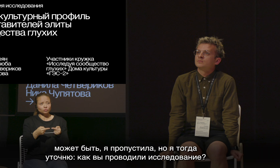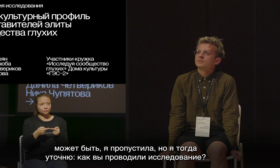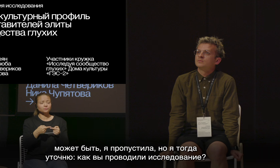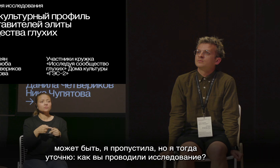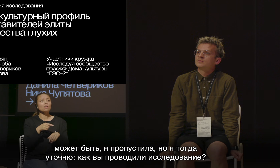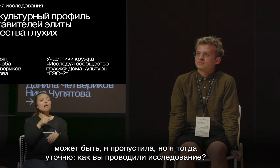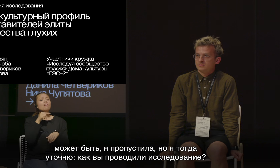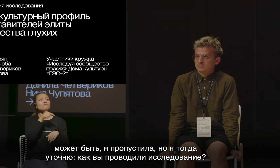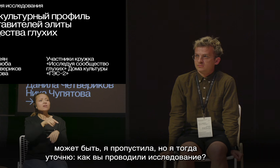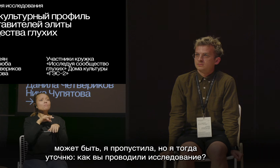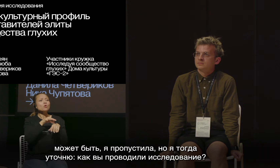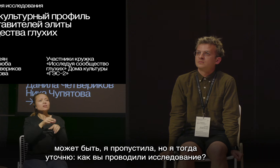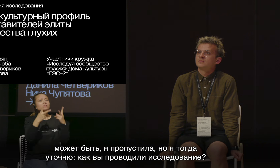вы проводили исследование?